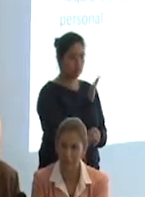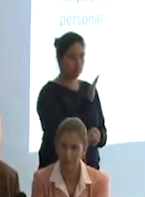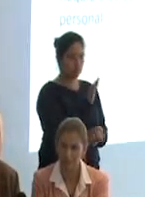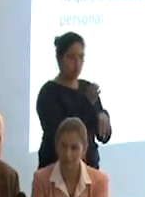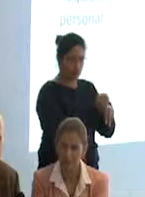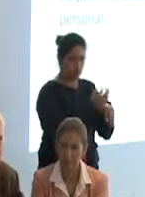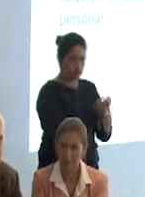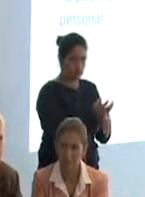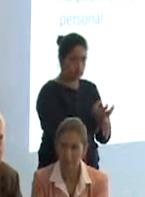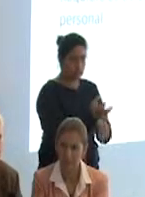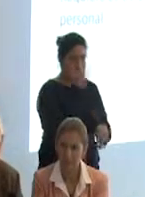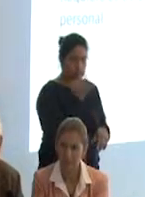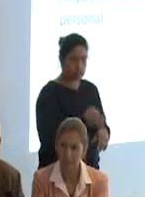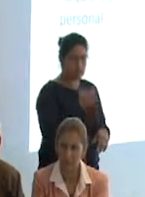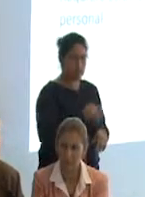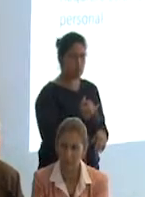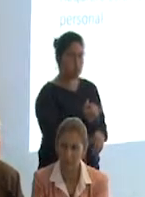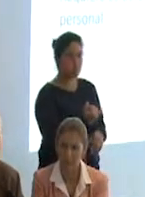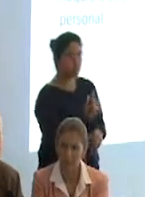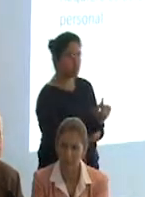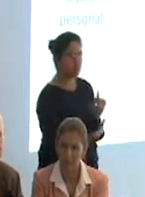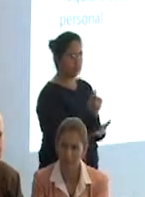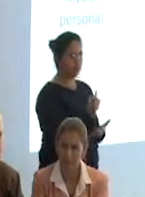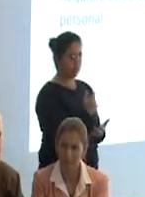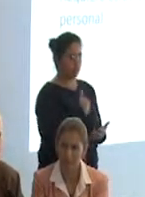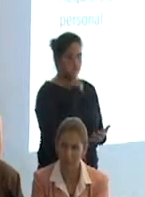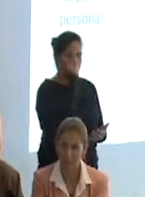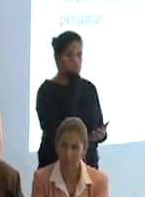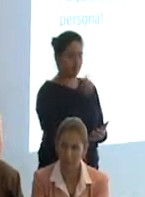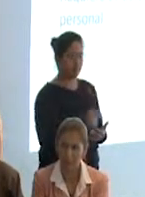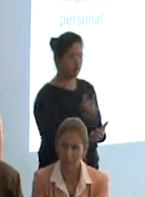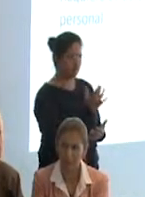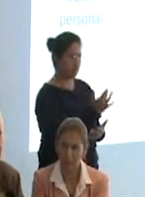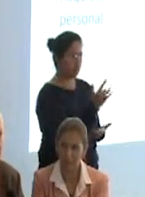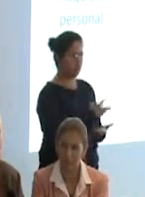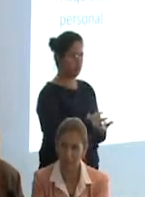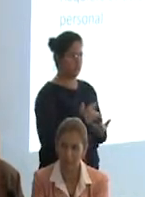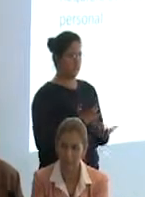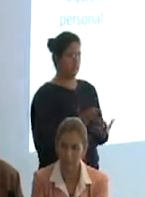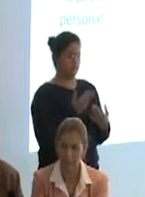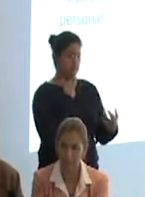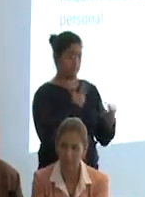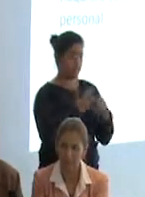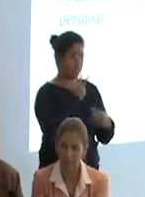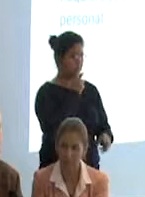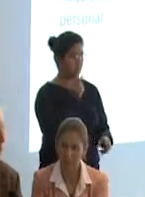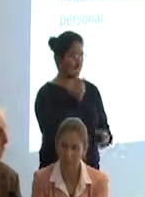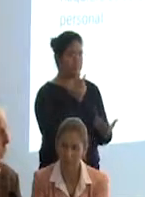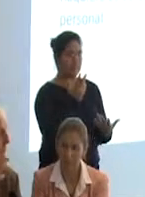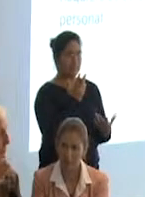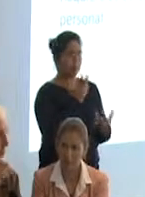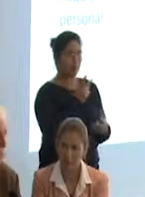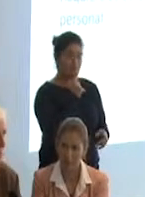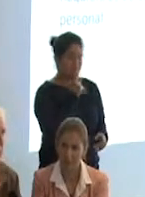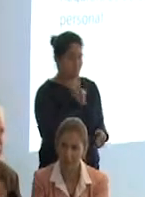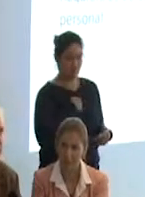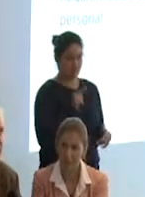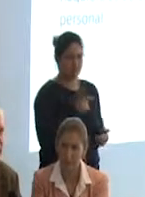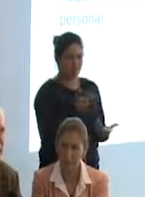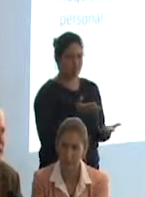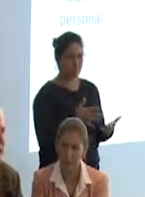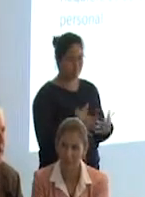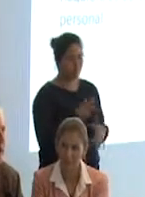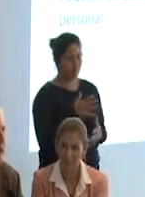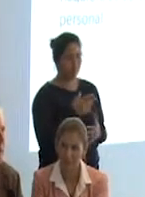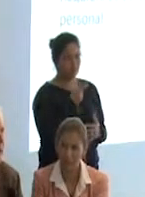haya permanentemente un adulto en su clase. Las relaciones no son fáciles entre el docente y el auxiliar. Hay